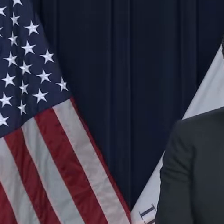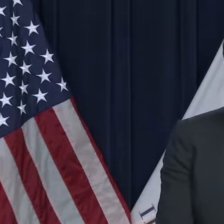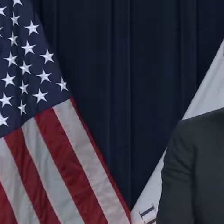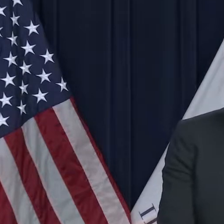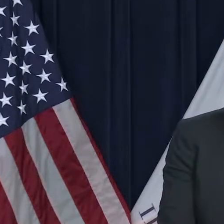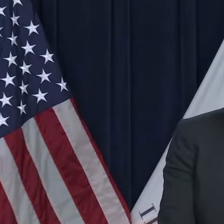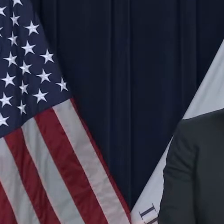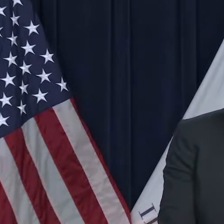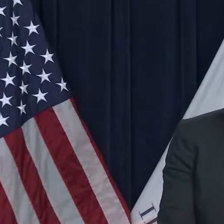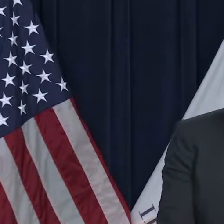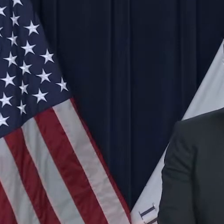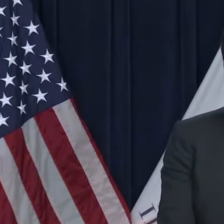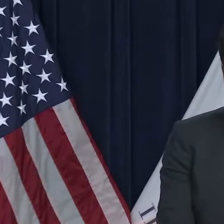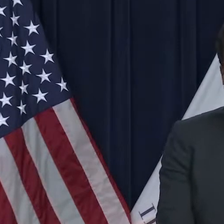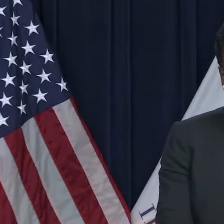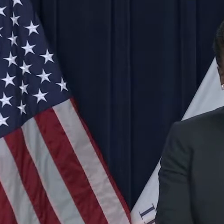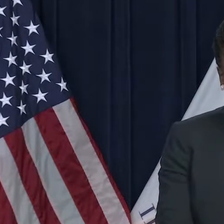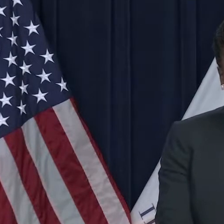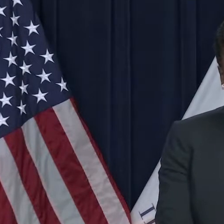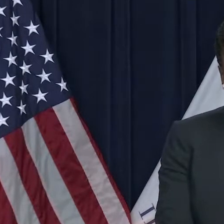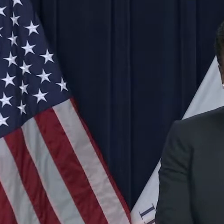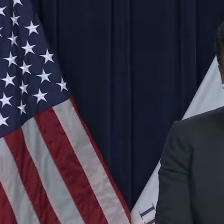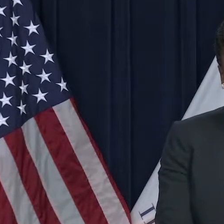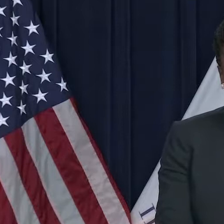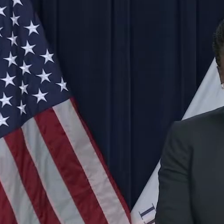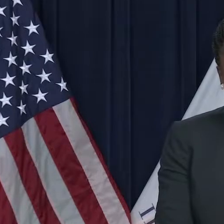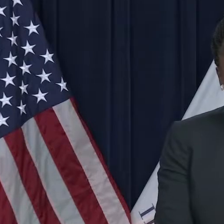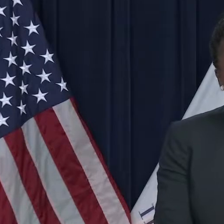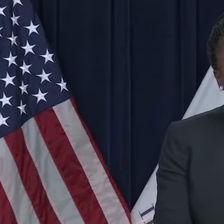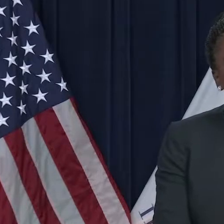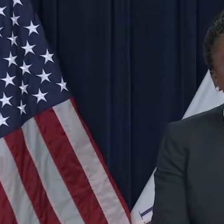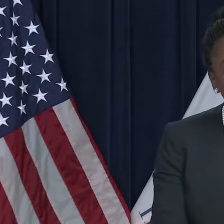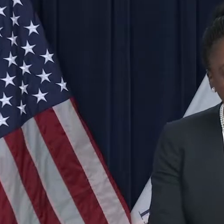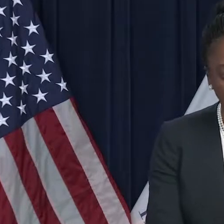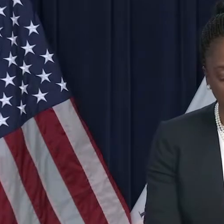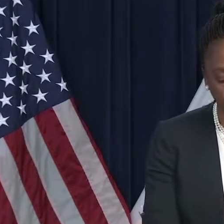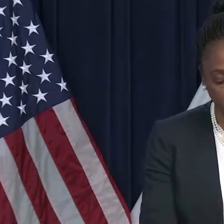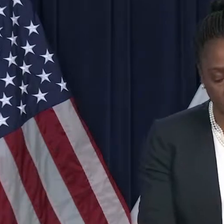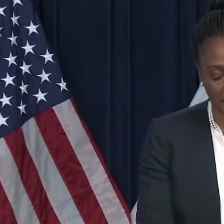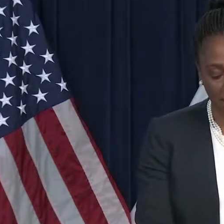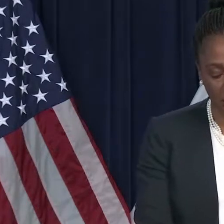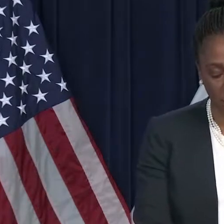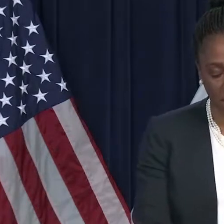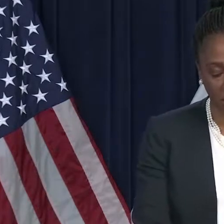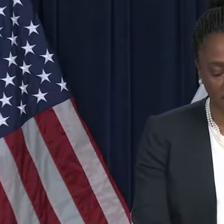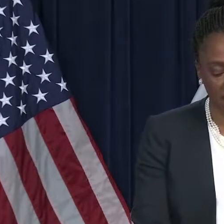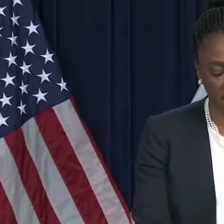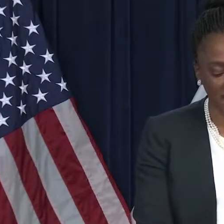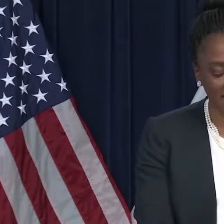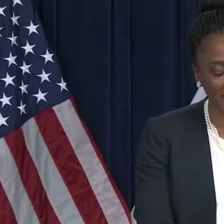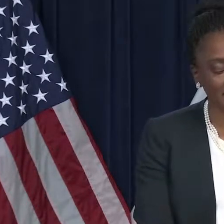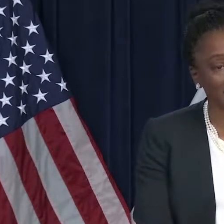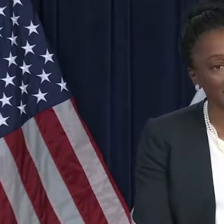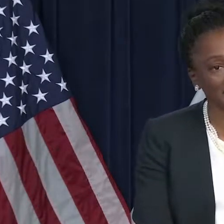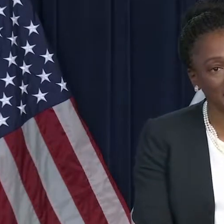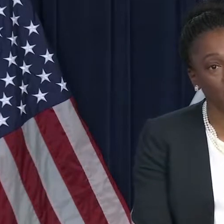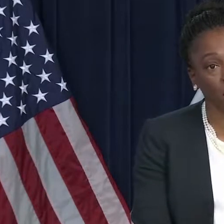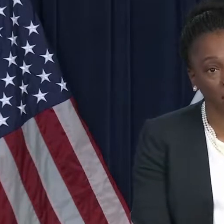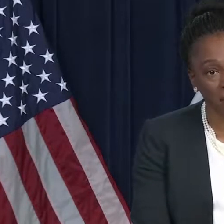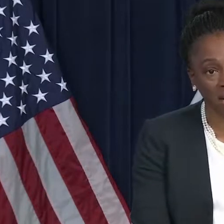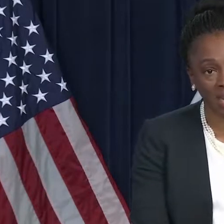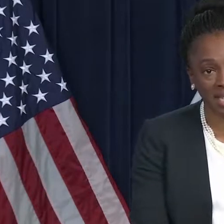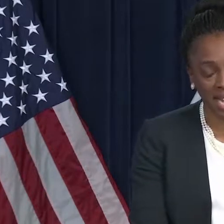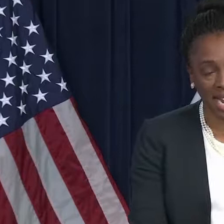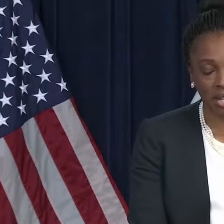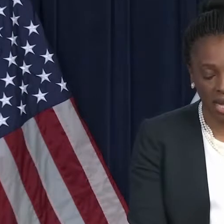otras variantes de la propagación de COVID-19. Los primeros estudios han demostrado que la variante detectada